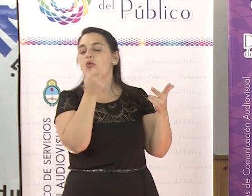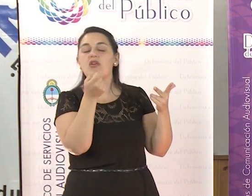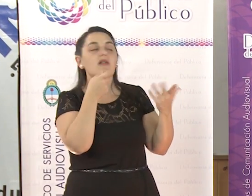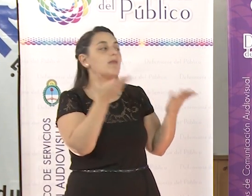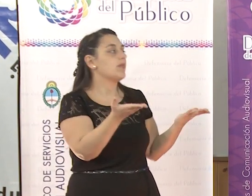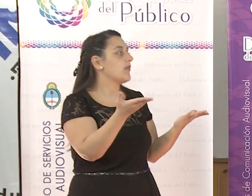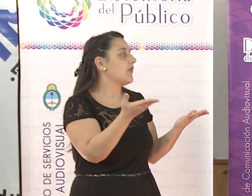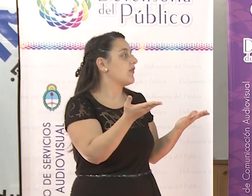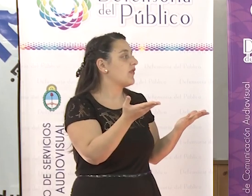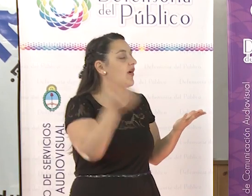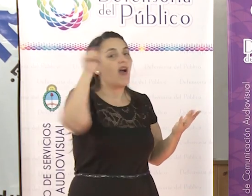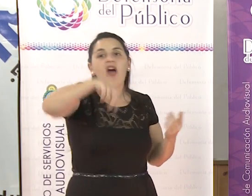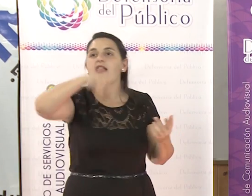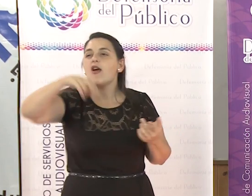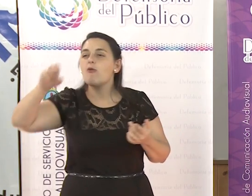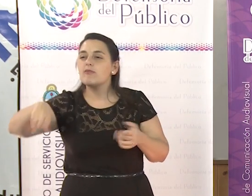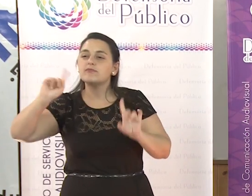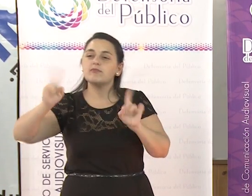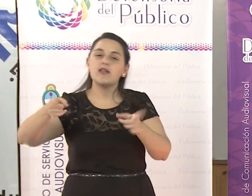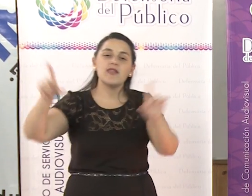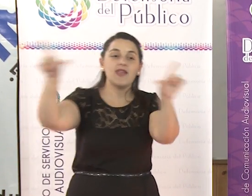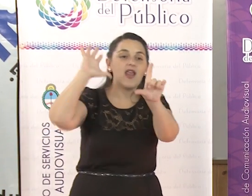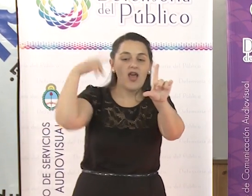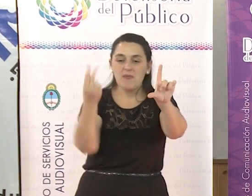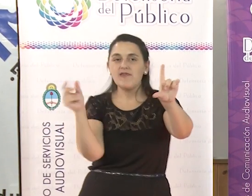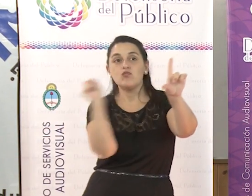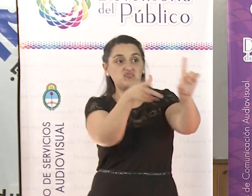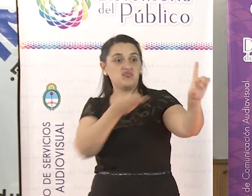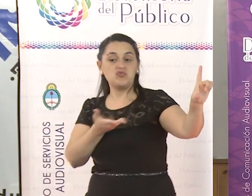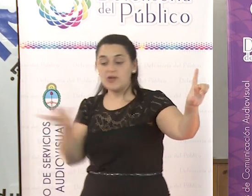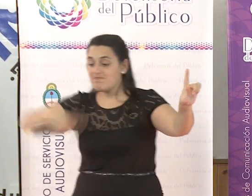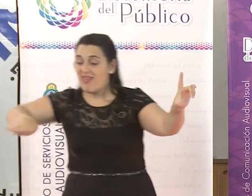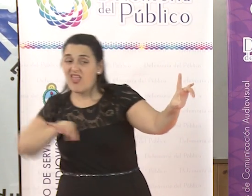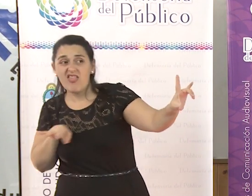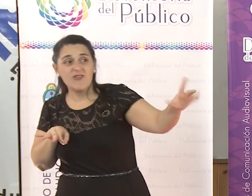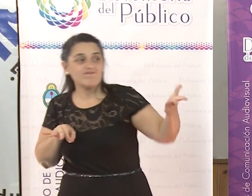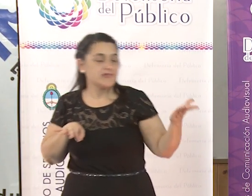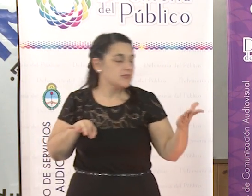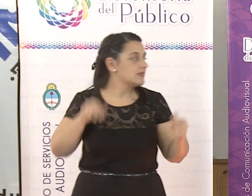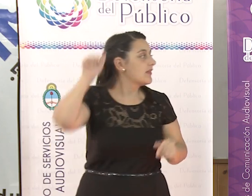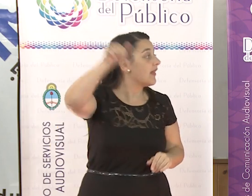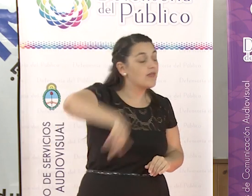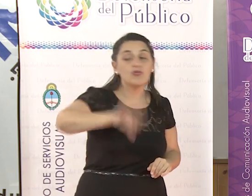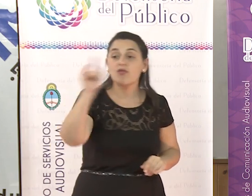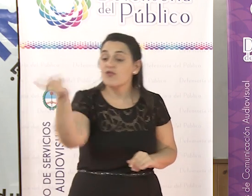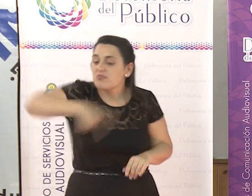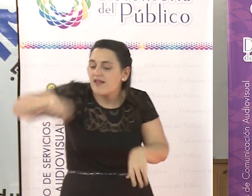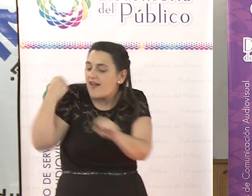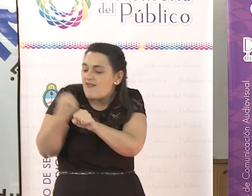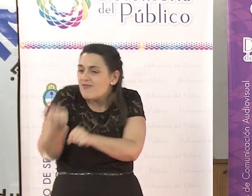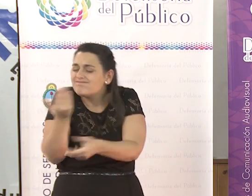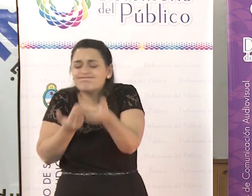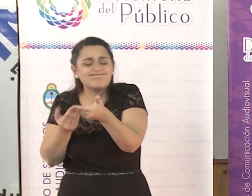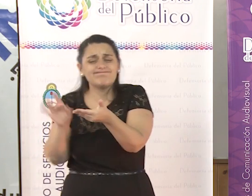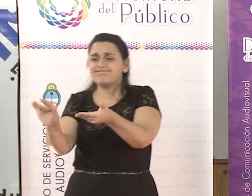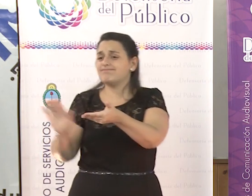los medios prácticamente que 500 la cuestión económica y esto es muy difícil de vencer a hacer el trabajo comunitario como se debería hacer